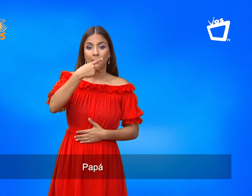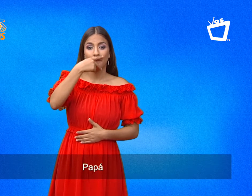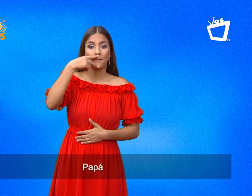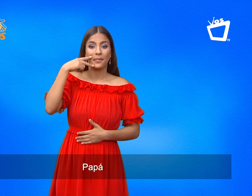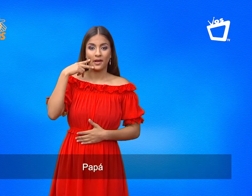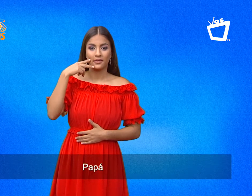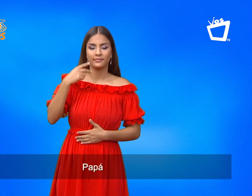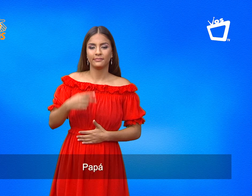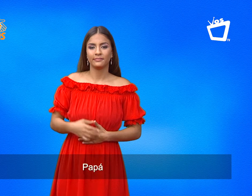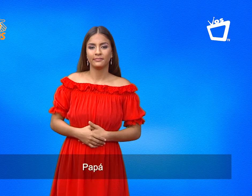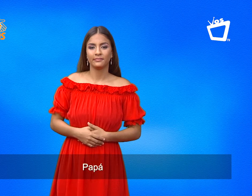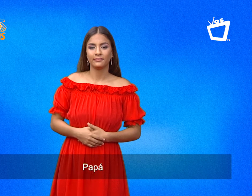papá